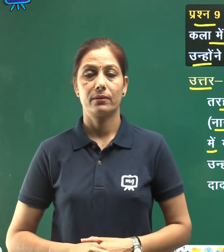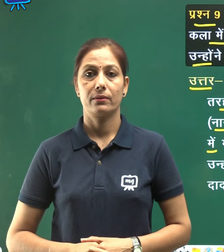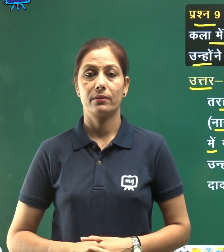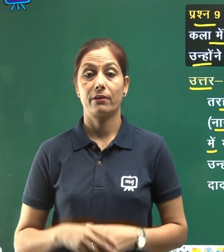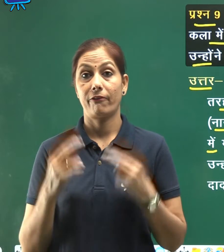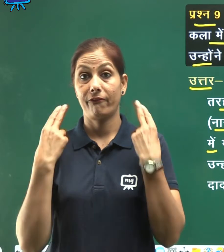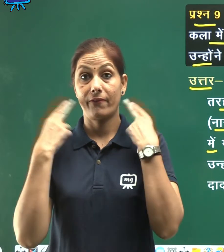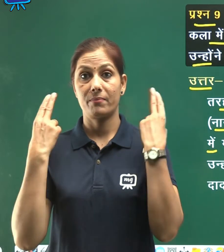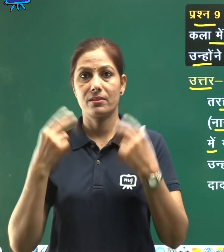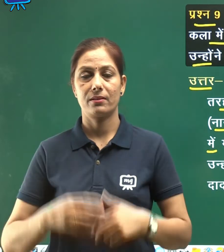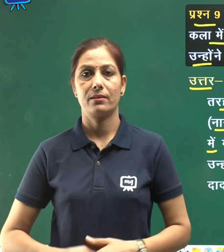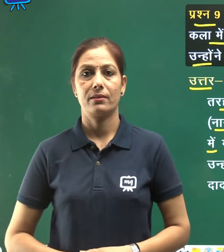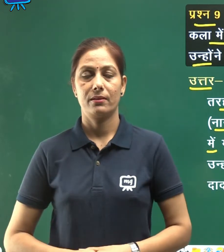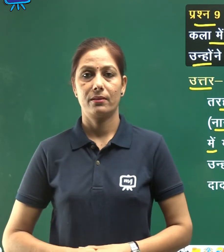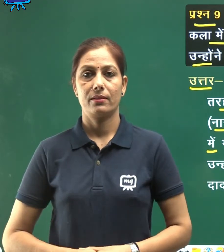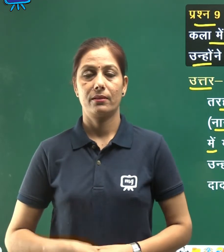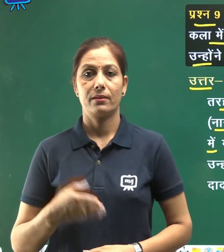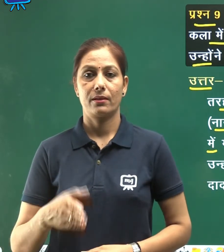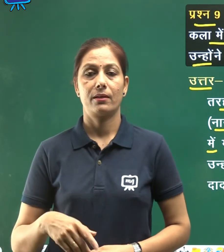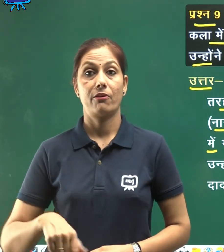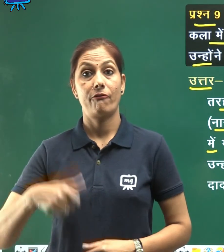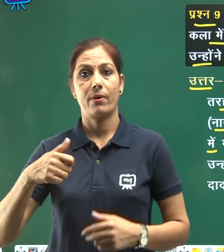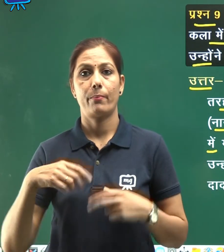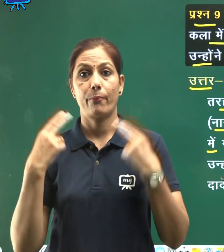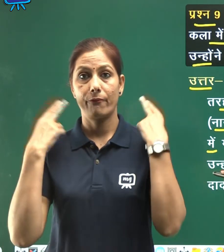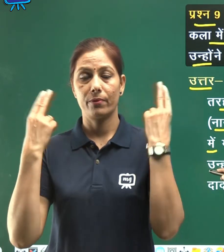माहिर थे। यह महारत